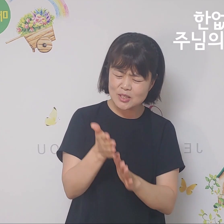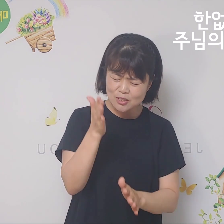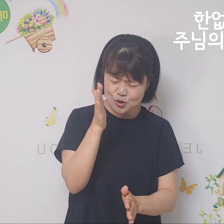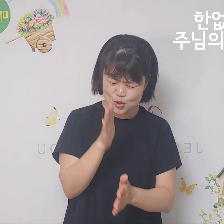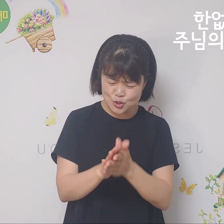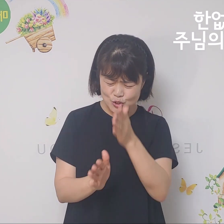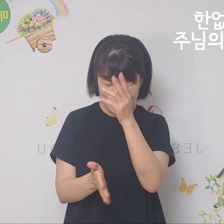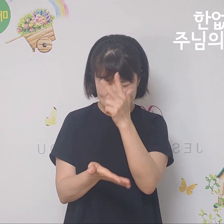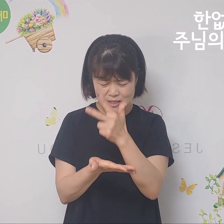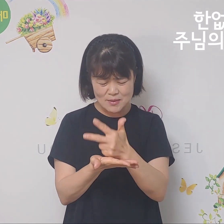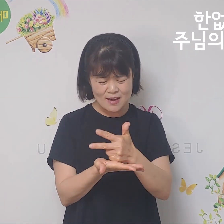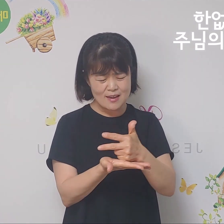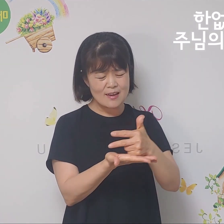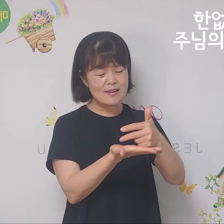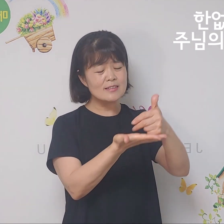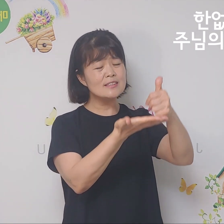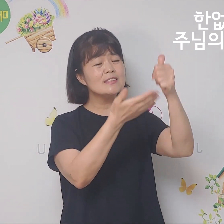한없는 주님의 은혜